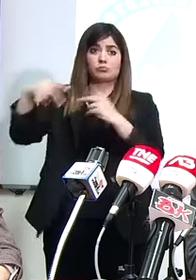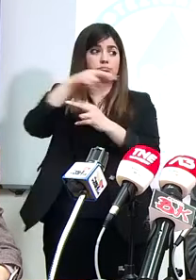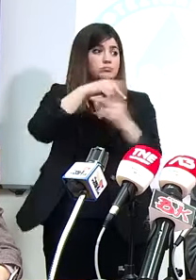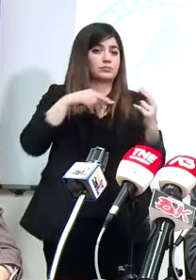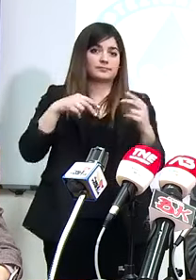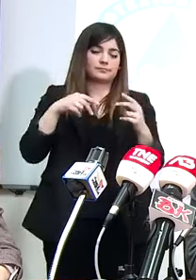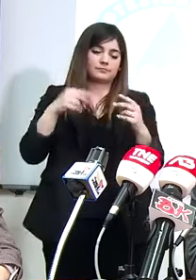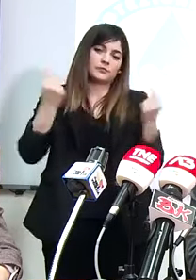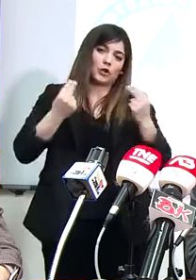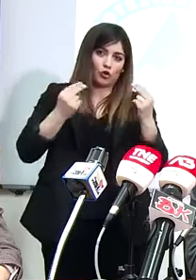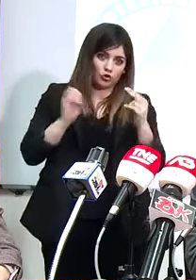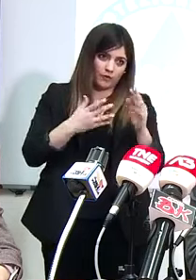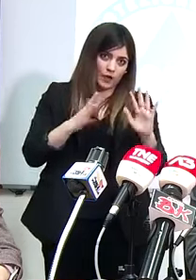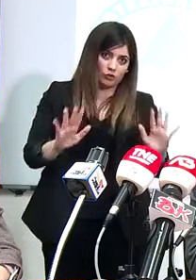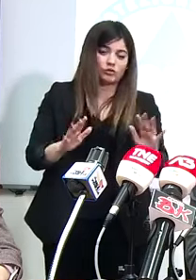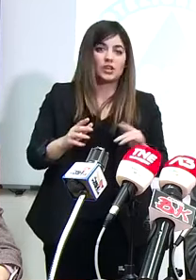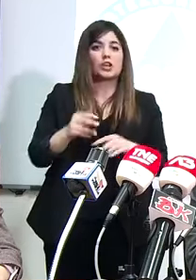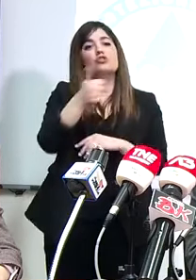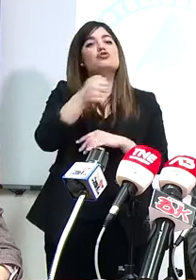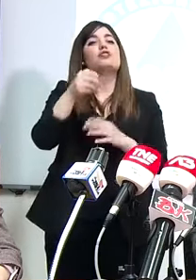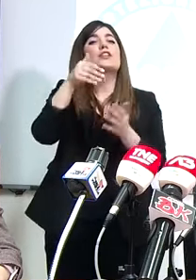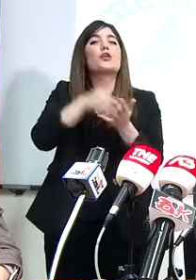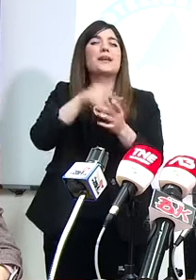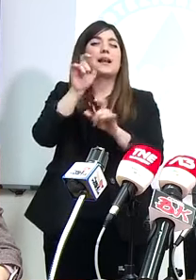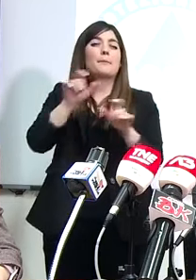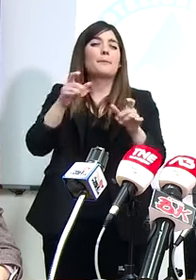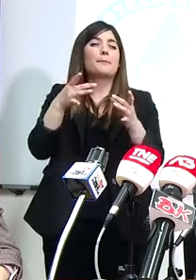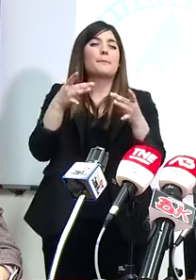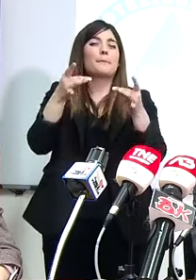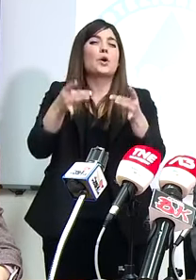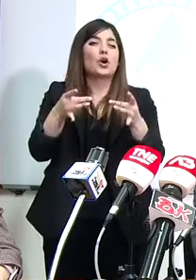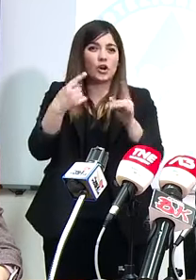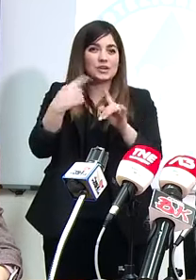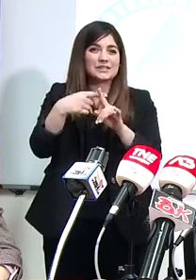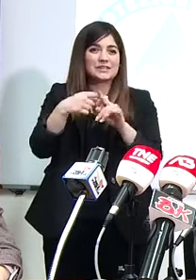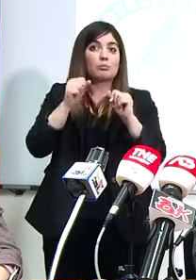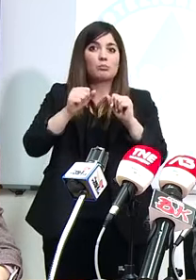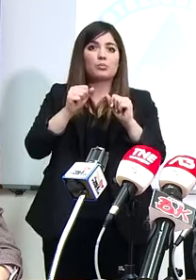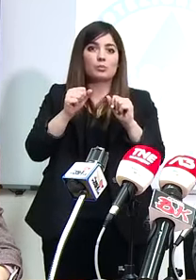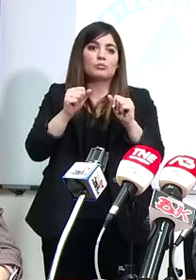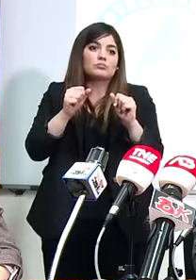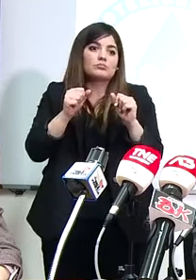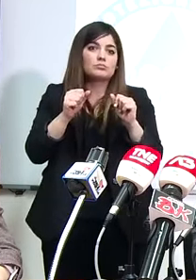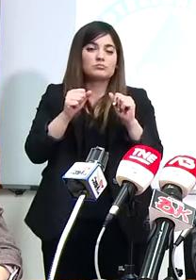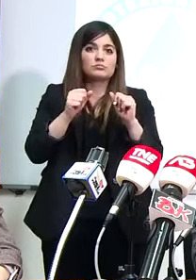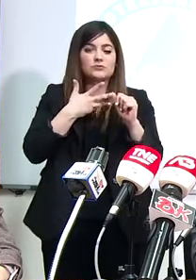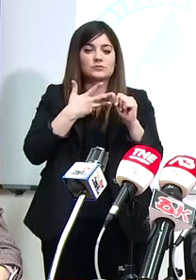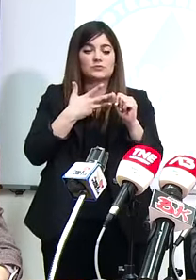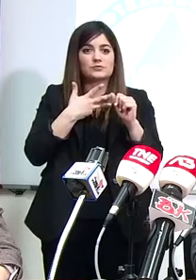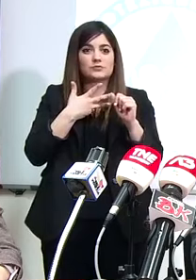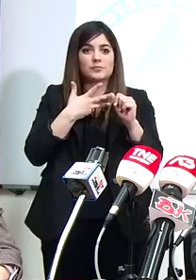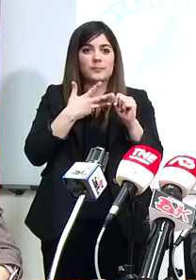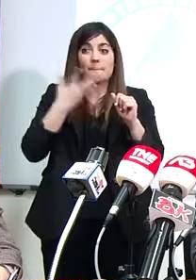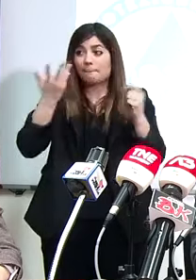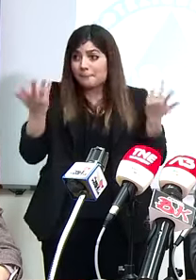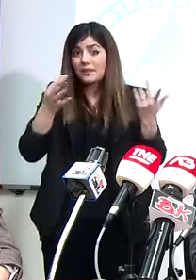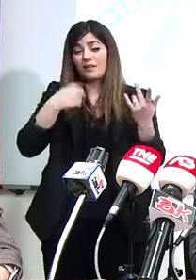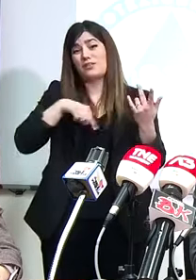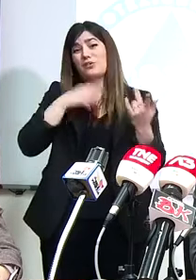più di 100.000 positivi quindi evitiamo di incontrarli o meglio non possiamo sapere se li incontriamo teniamo le distanze